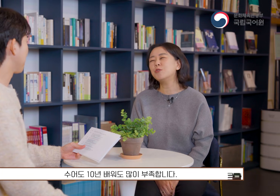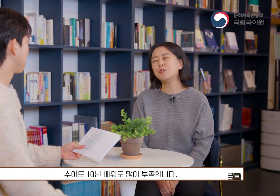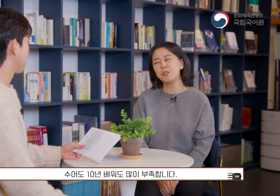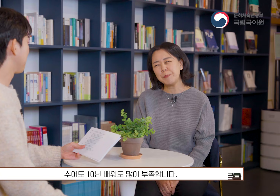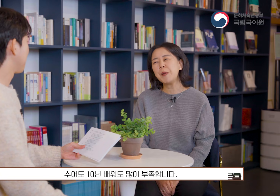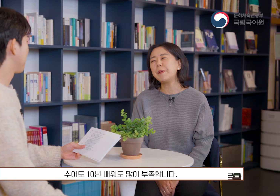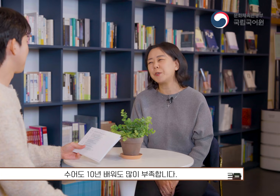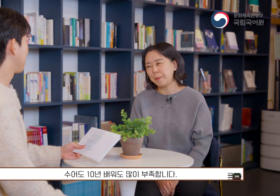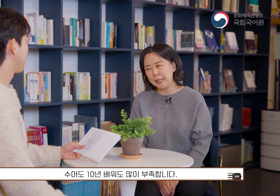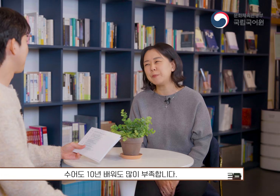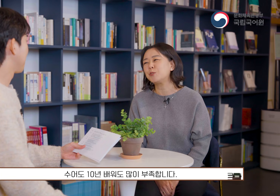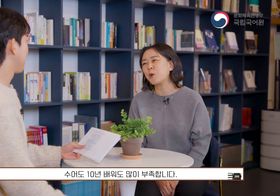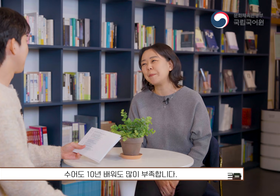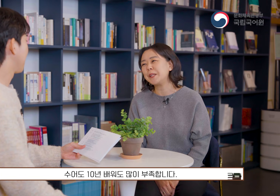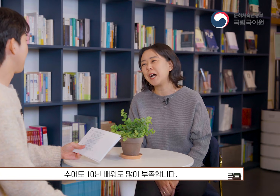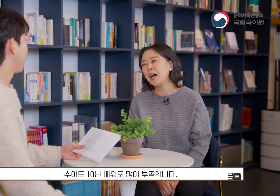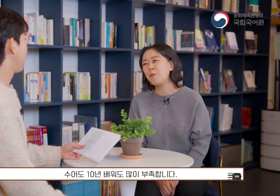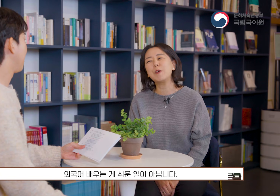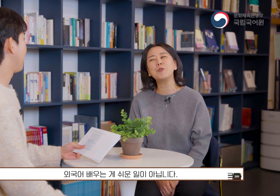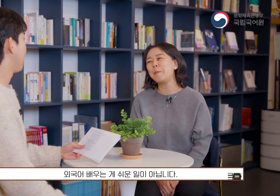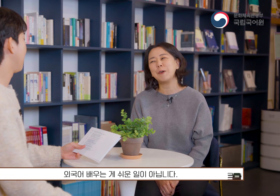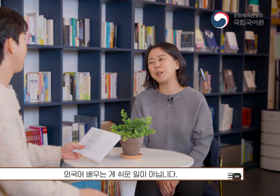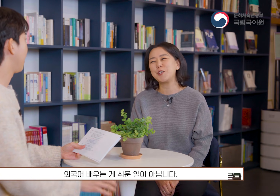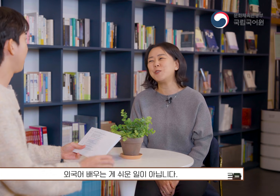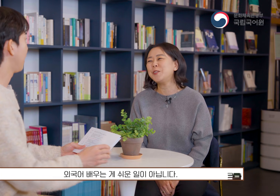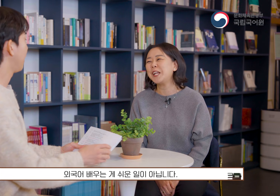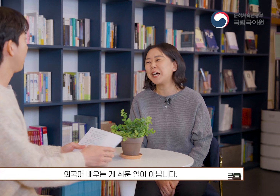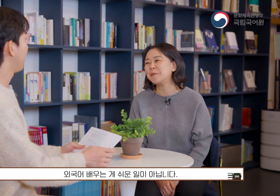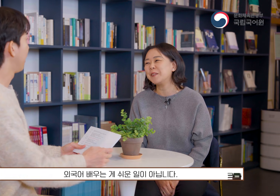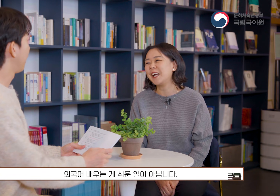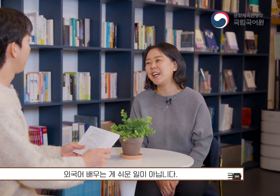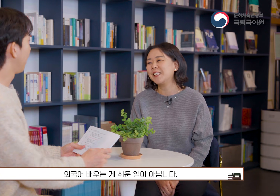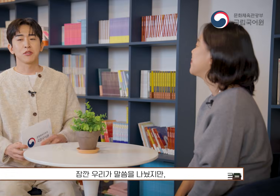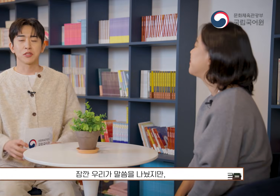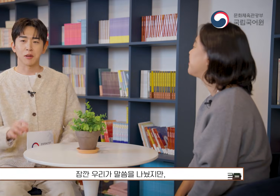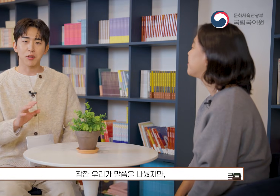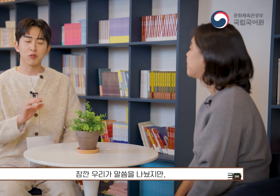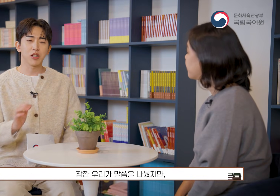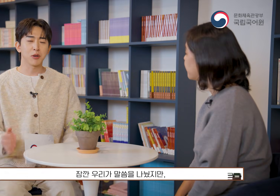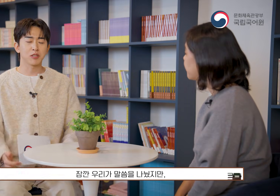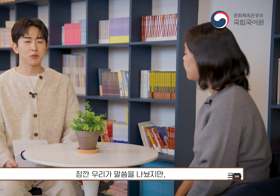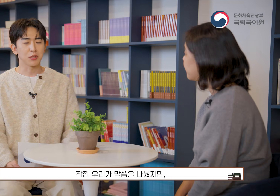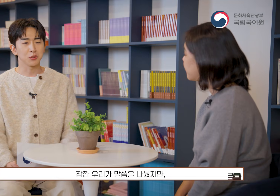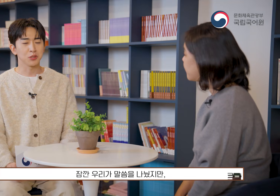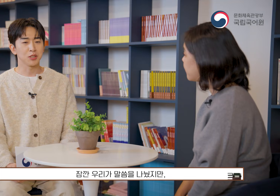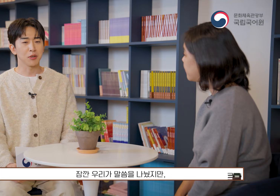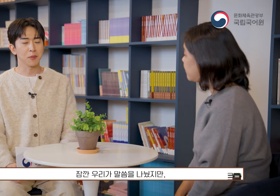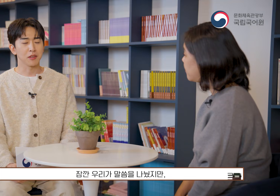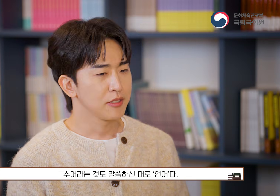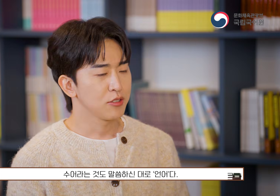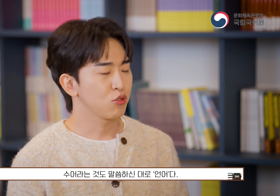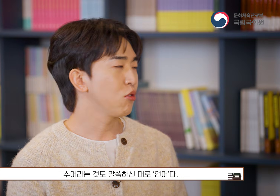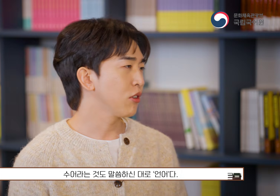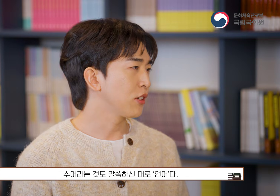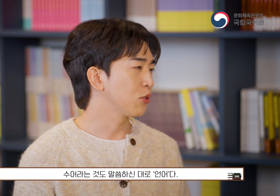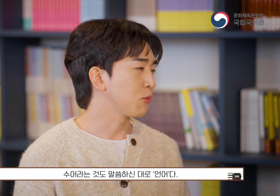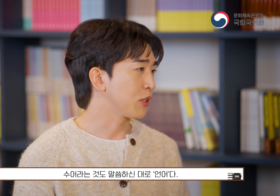수어도 10년 배워도 많이 부족합니다. 외국어 배우는 게 쉬운 일이 아닙니다. 잠깐 우리가 말씀을 나눴지만 수어라는 것도 말씀하신